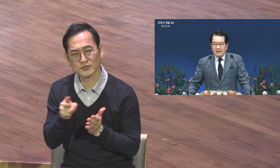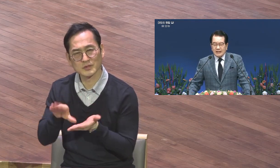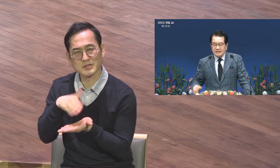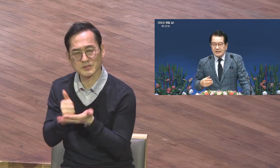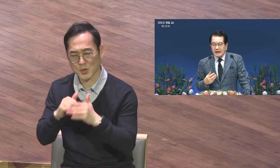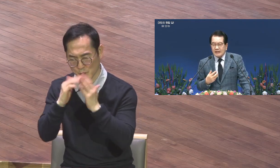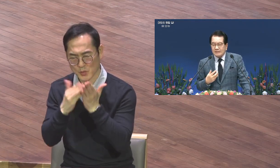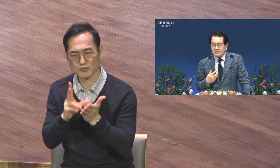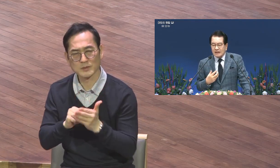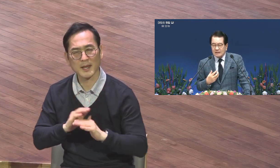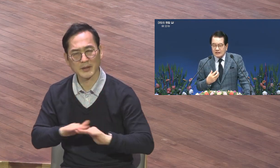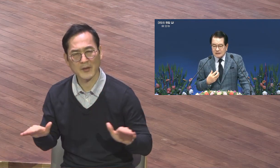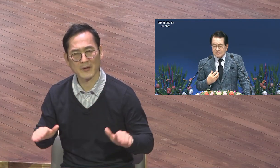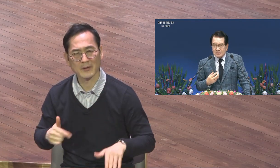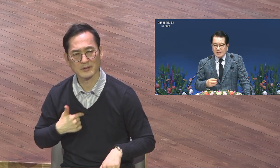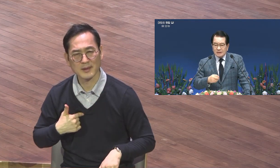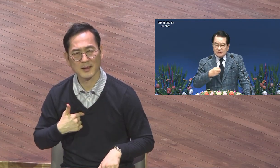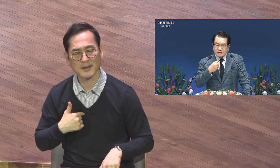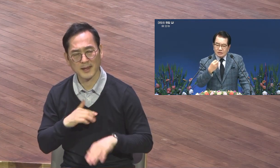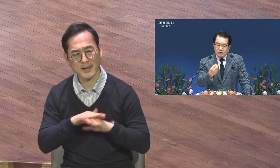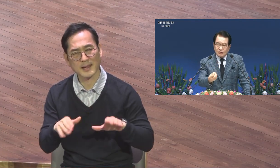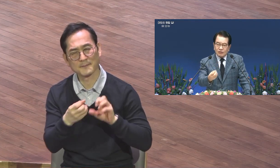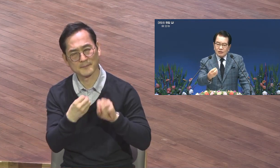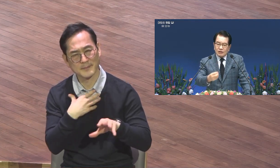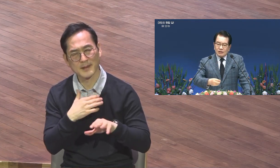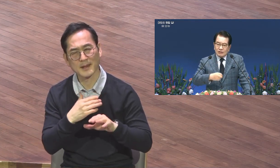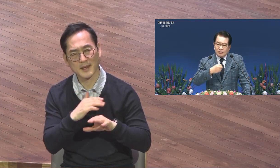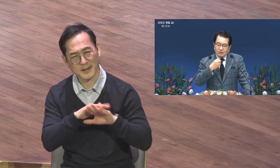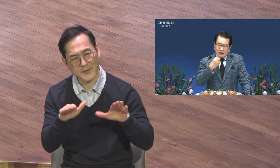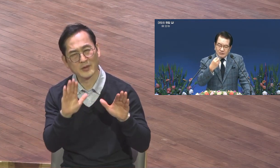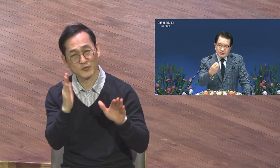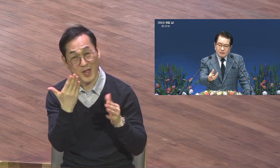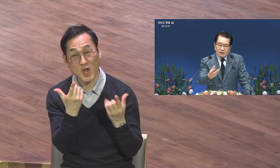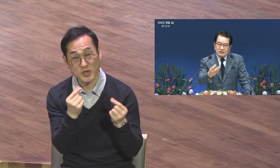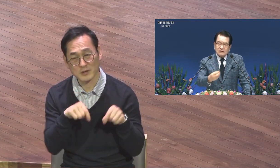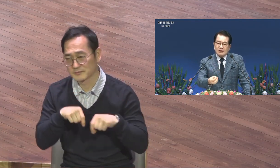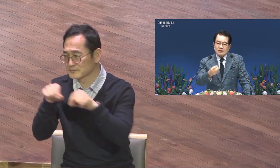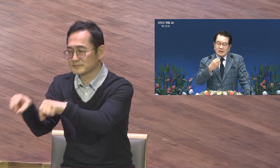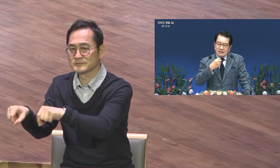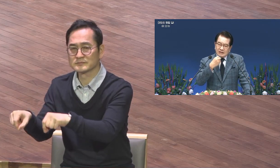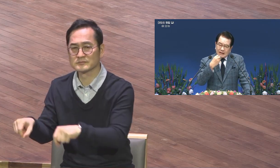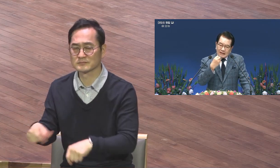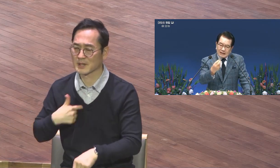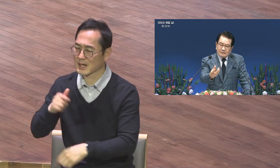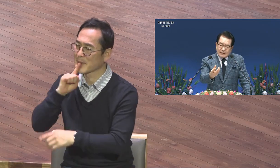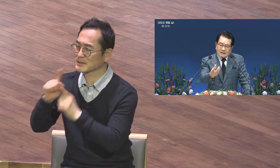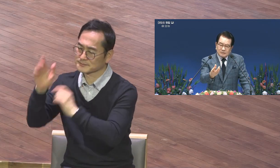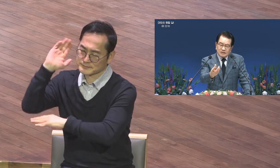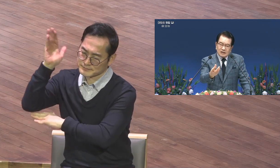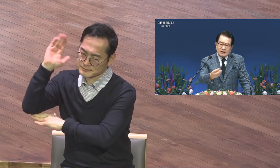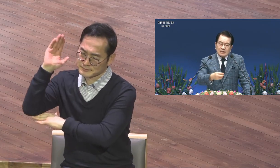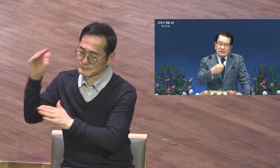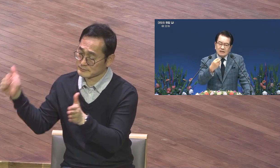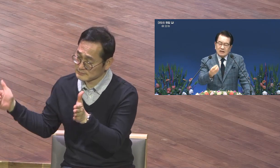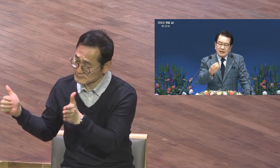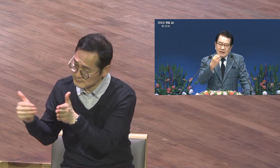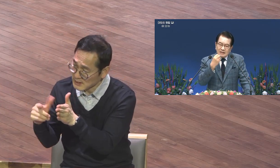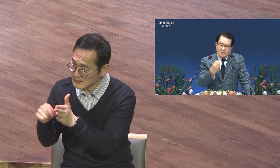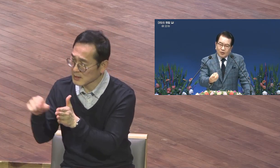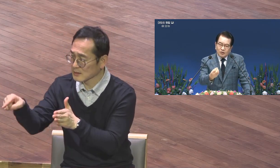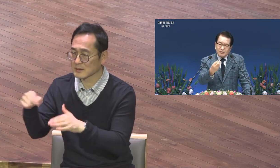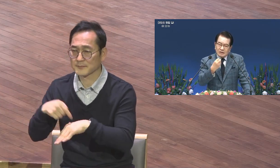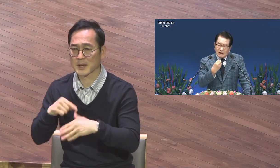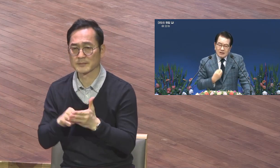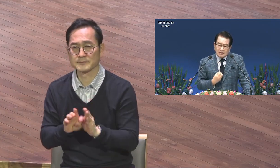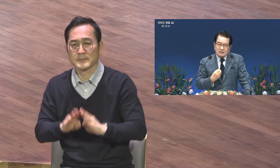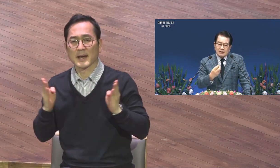해결자 내 생에 해답을 찾은 것처럼 저들도 목사님 설교하실 때 이 말씀을 전할 때 그들이